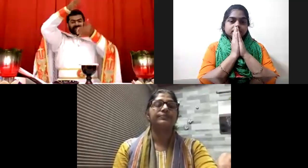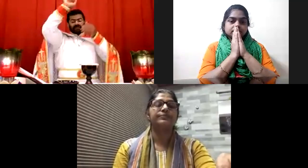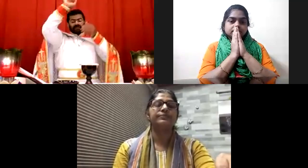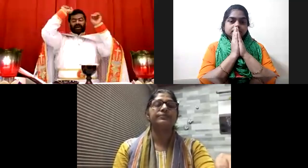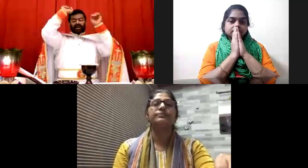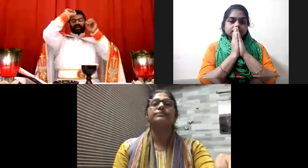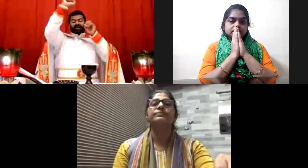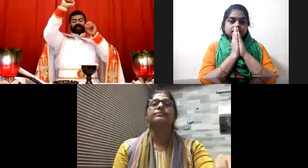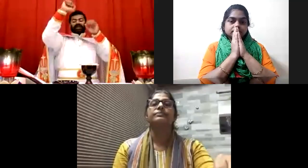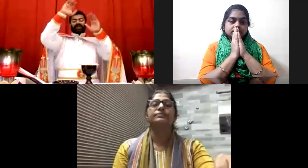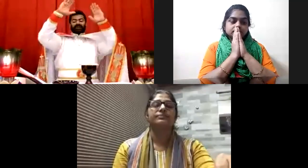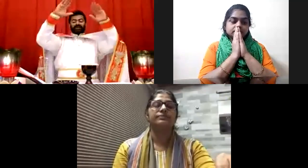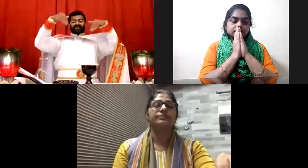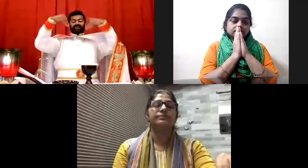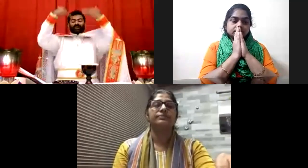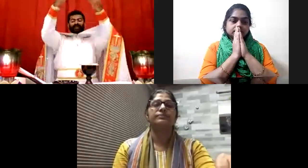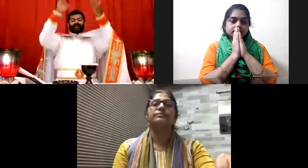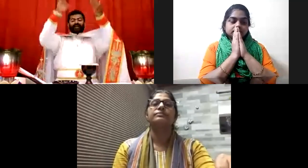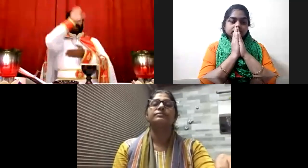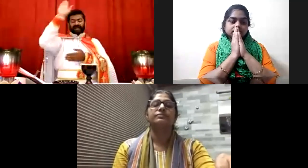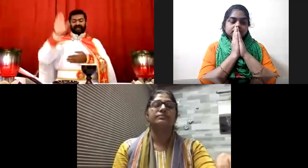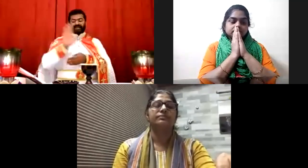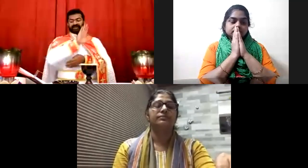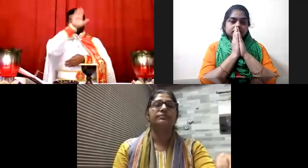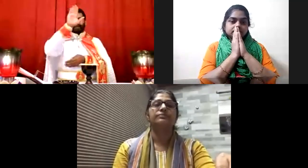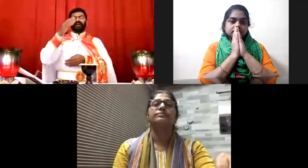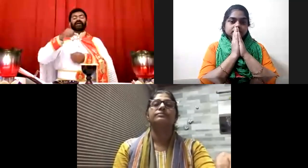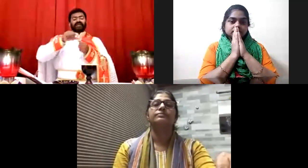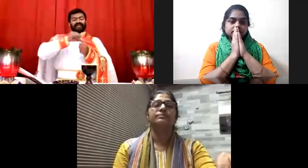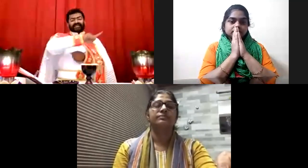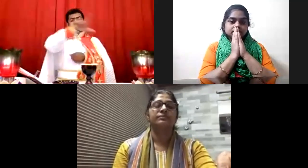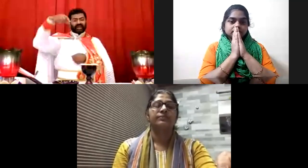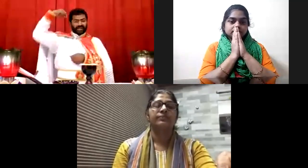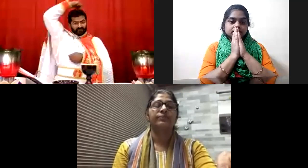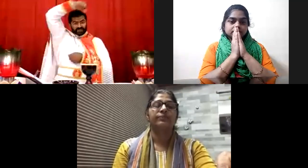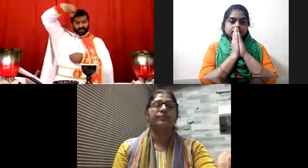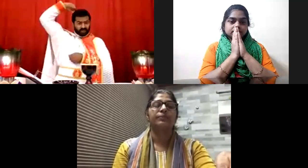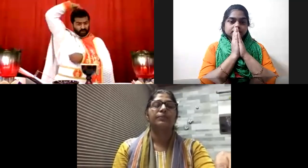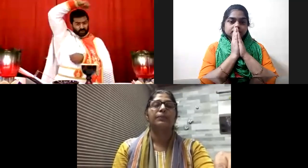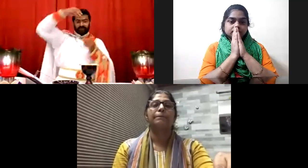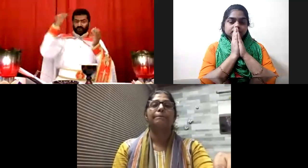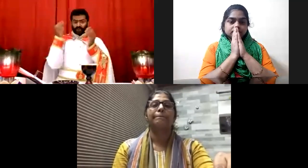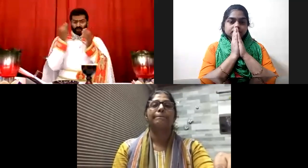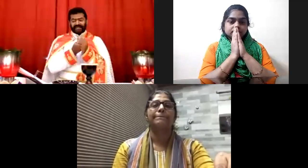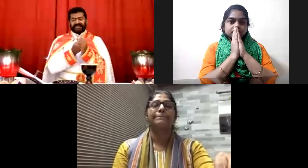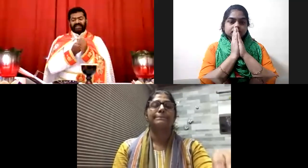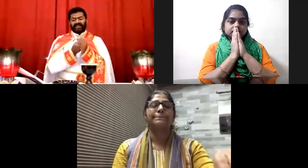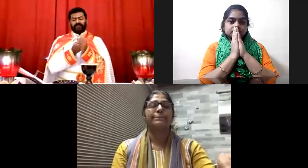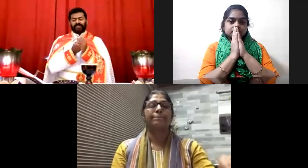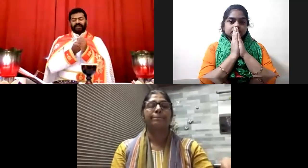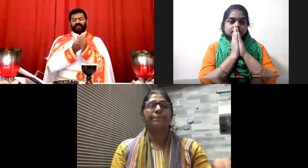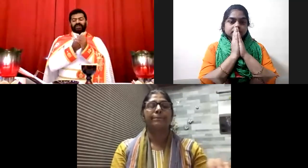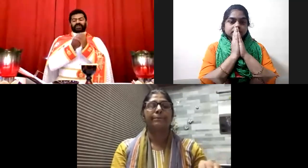മഹോന്നത ദൈവമായ അങ്ങേ സ്വർഗ രാജ്യത്തിൽ സകല വിശുദ്ധരോടും ഒരുമിച്ച്